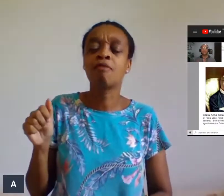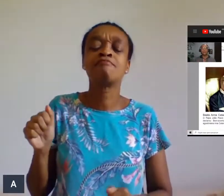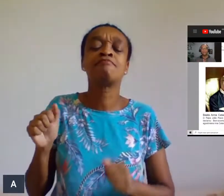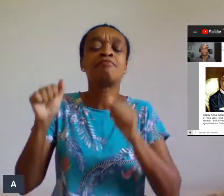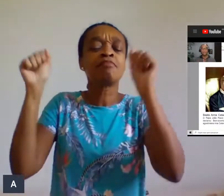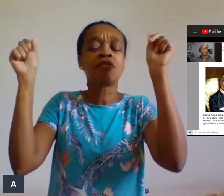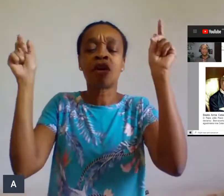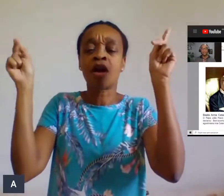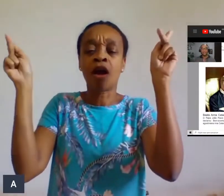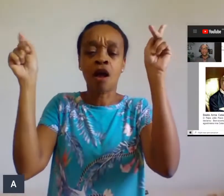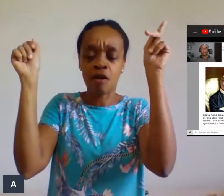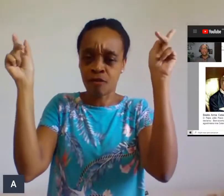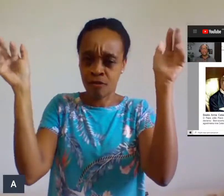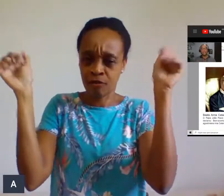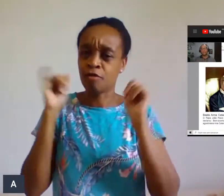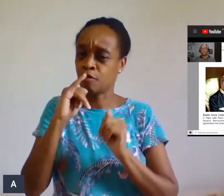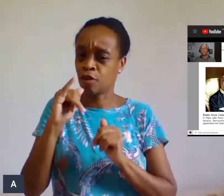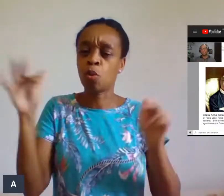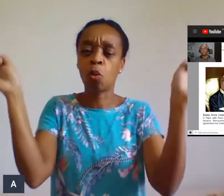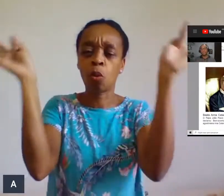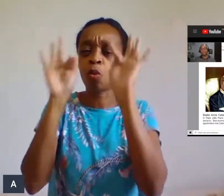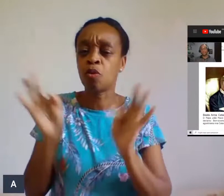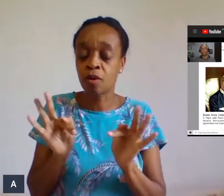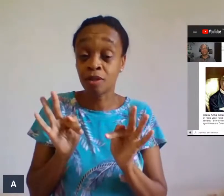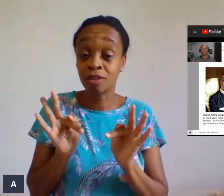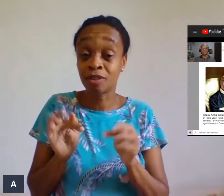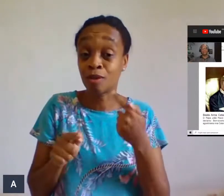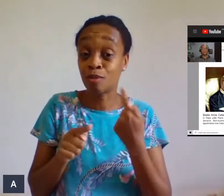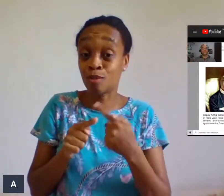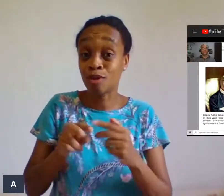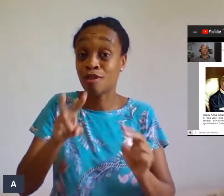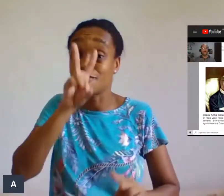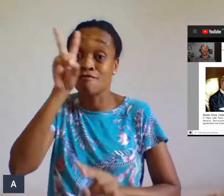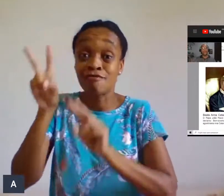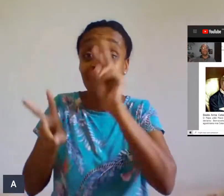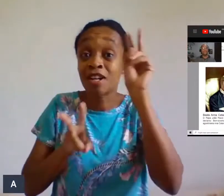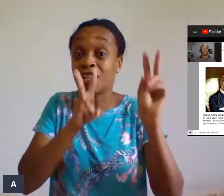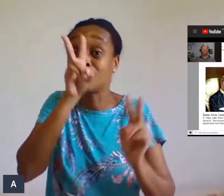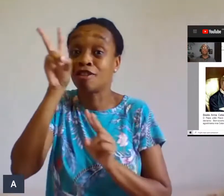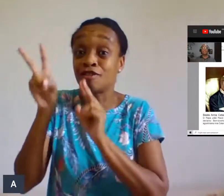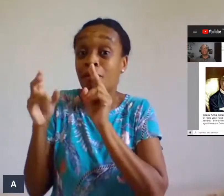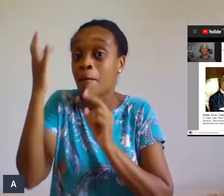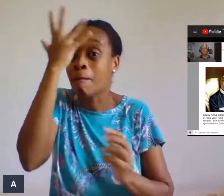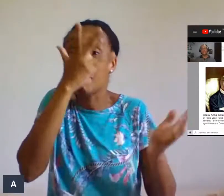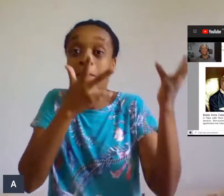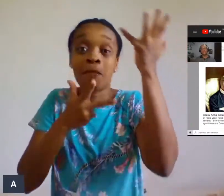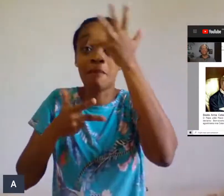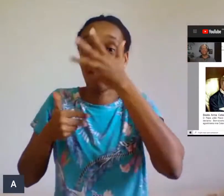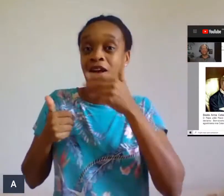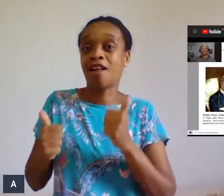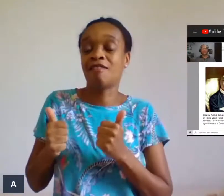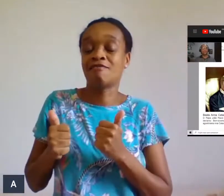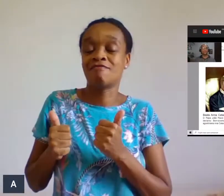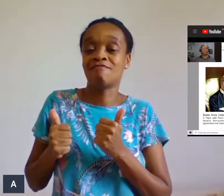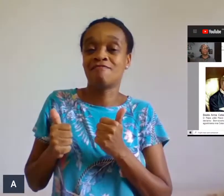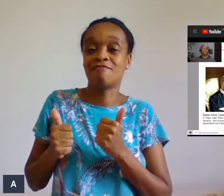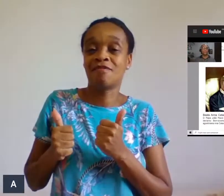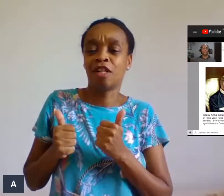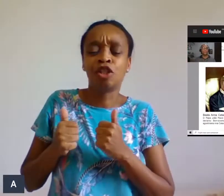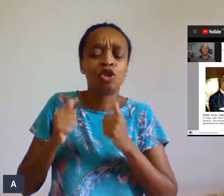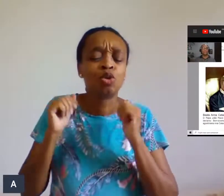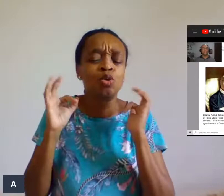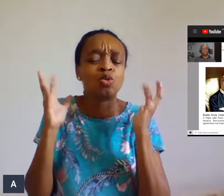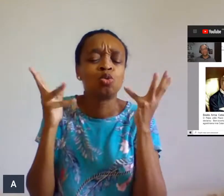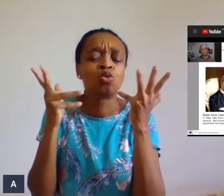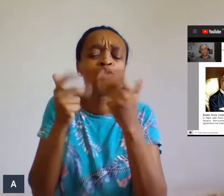pelo Papa João Paulo II. Ela é mística porque ela tinha visões maravilhosas de todos os